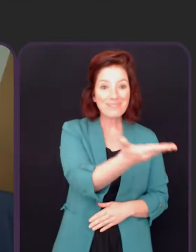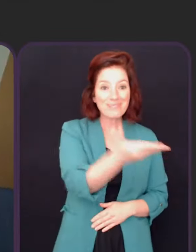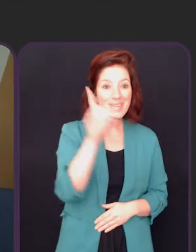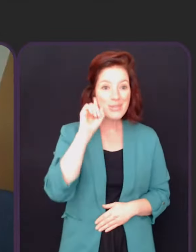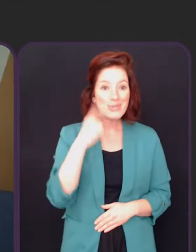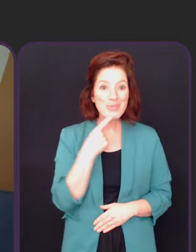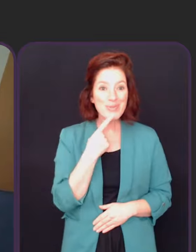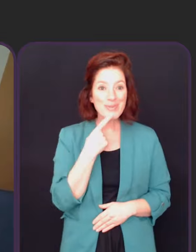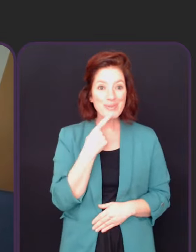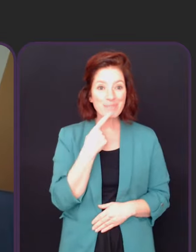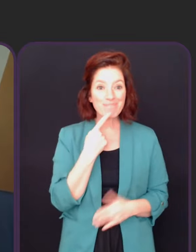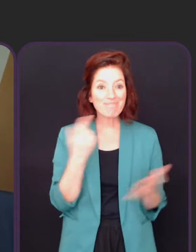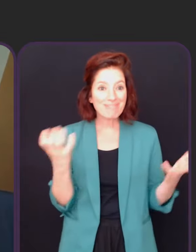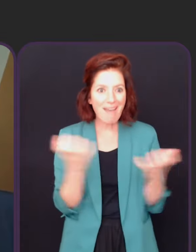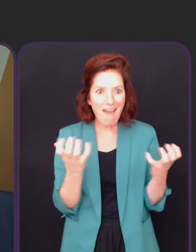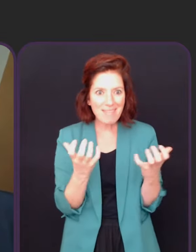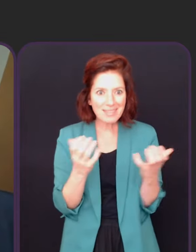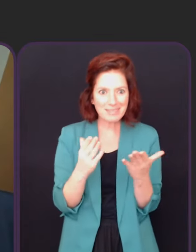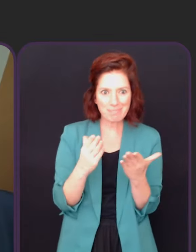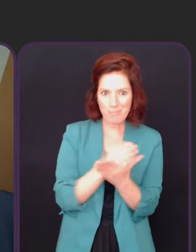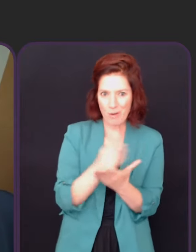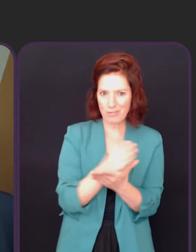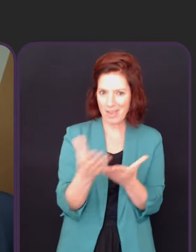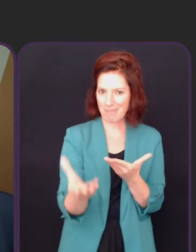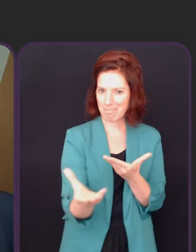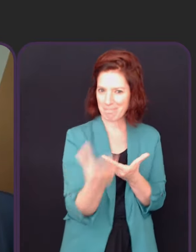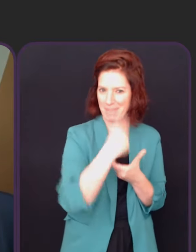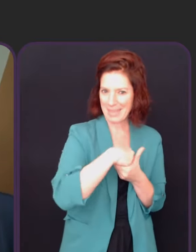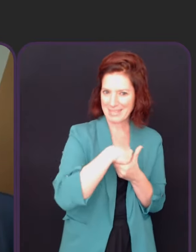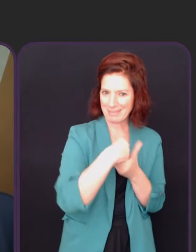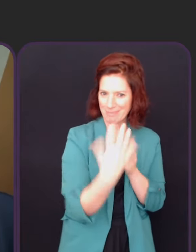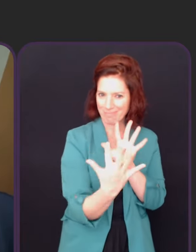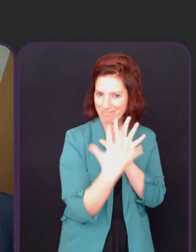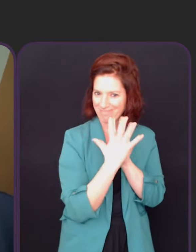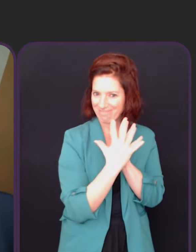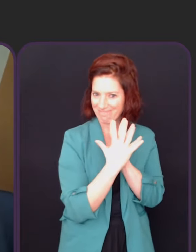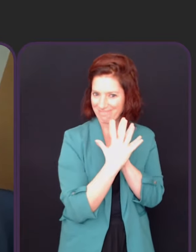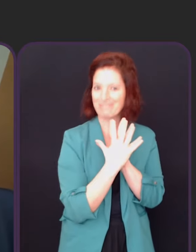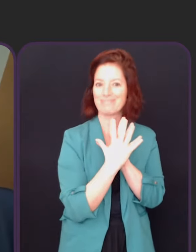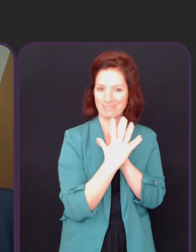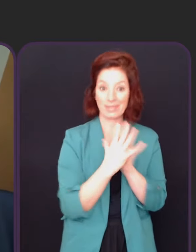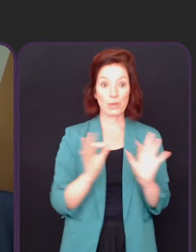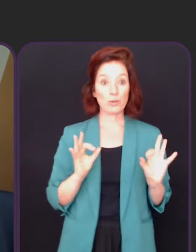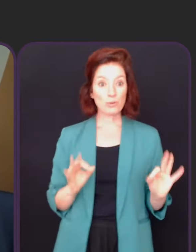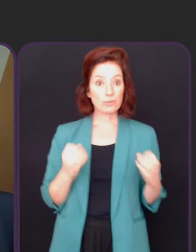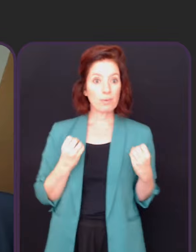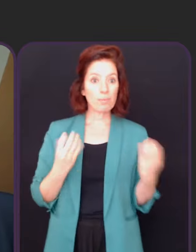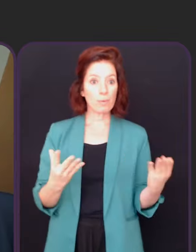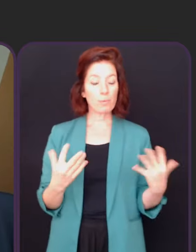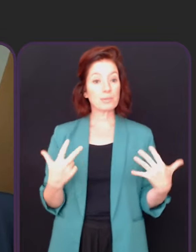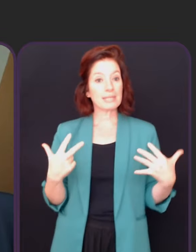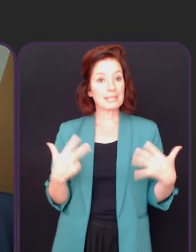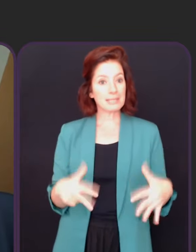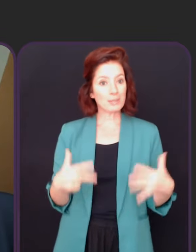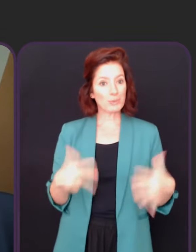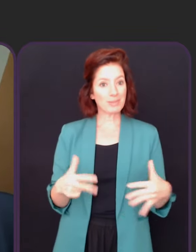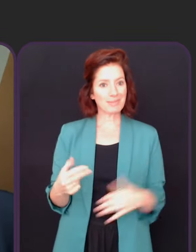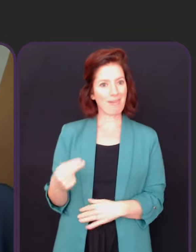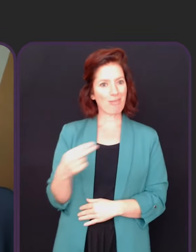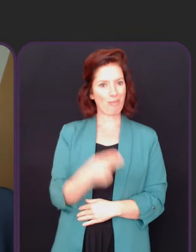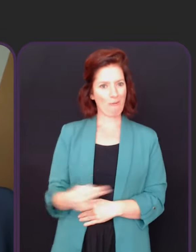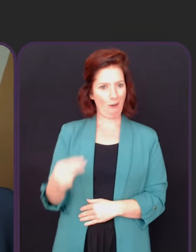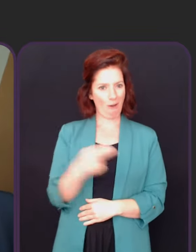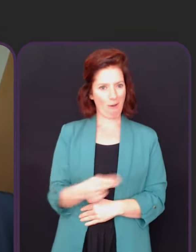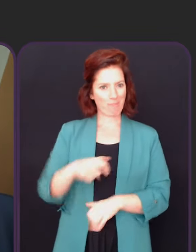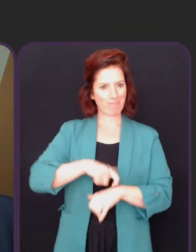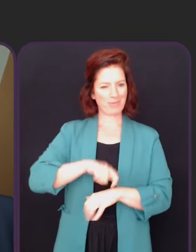Pour des personnes sourdes qui auraient envie de participer à ce projet et de nous rencontrer, nous vous proposons un temps de